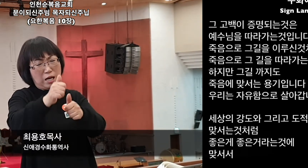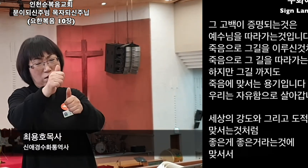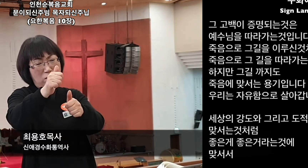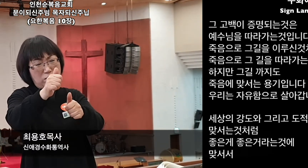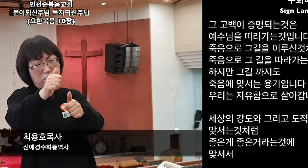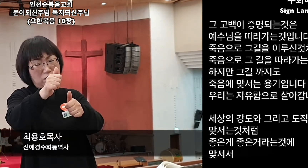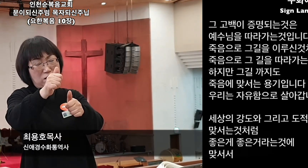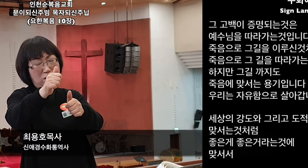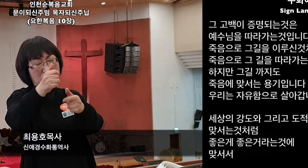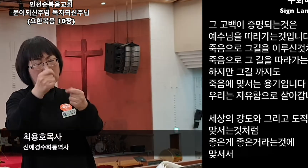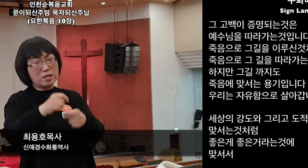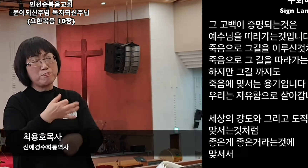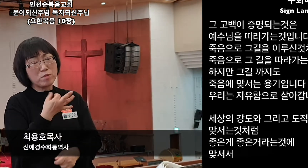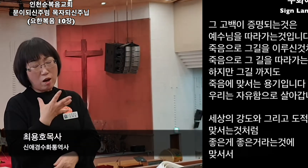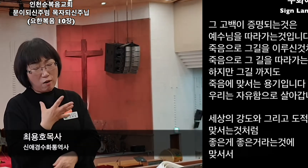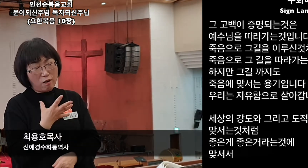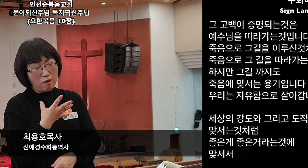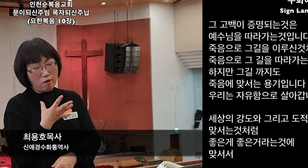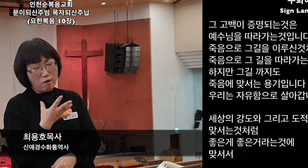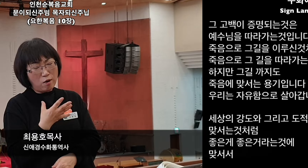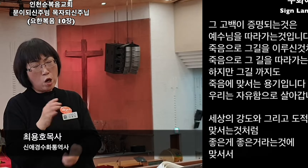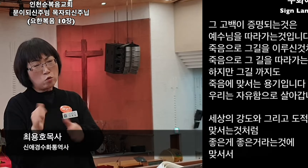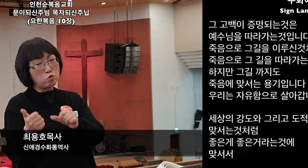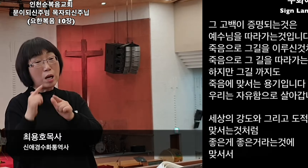죽으라는 얘기인가?